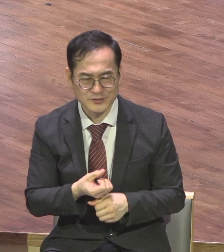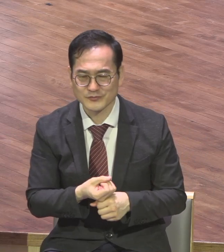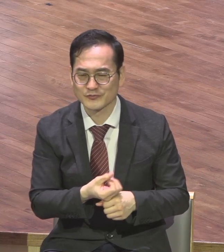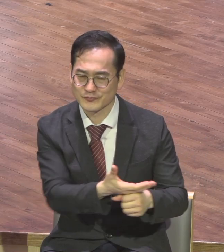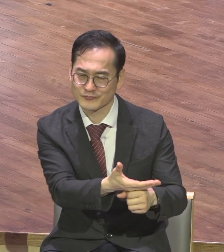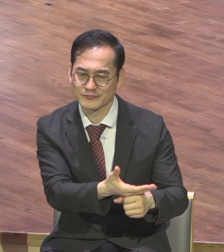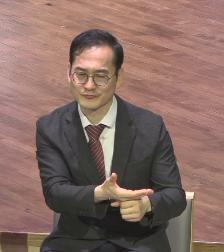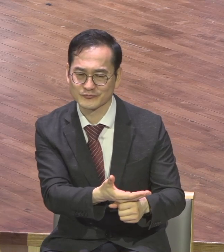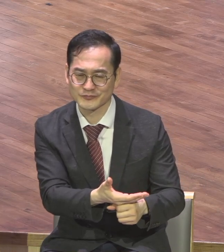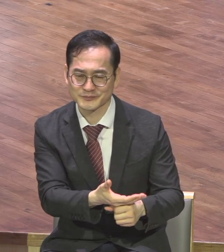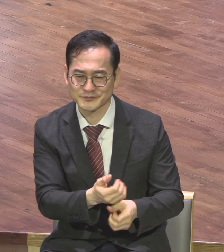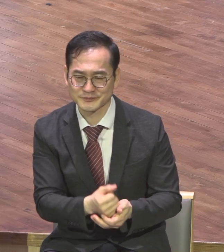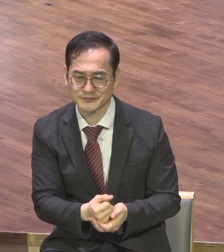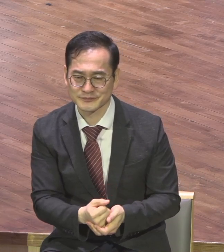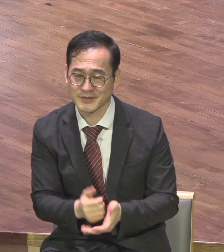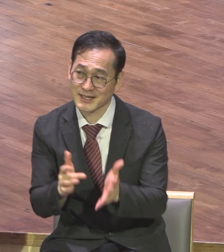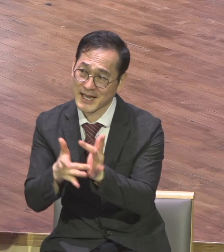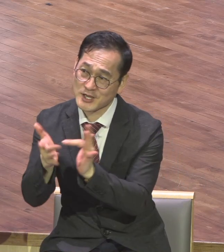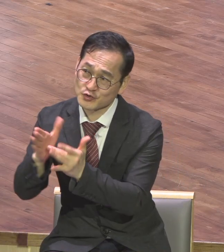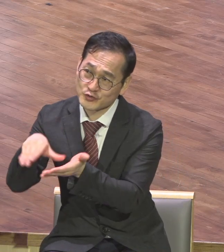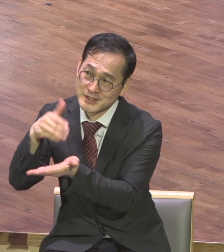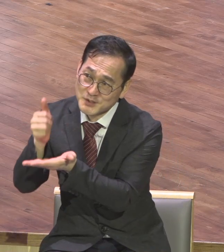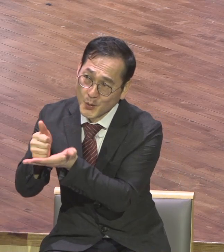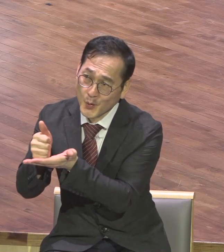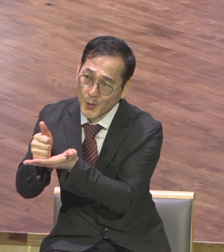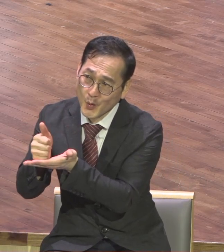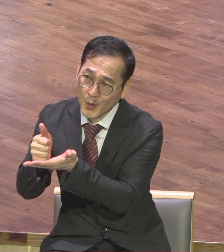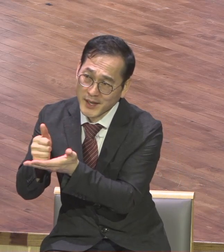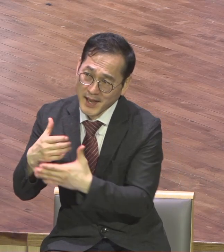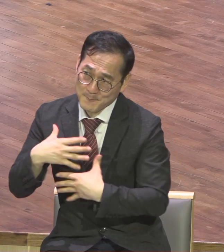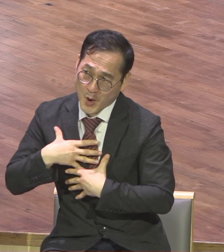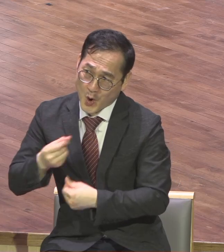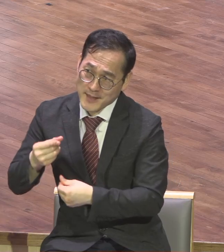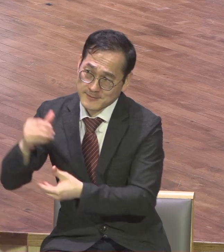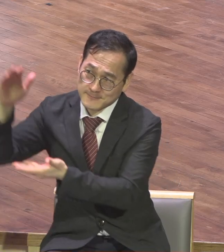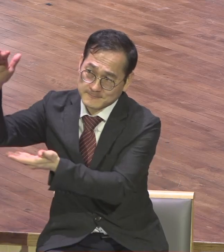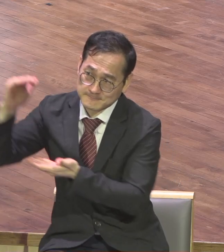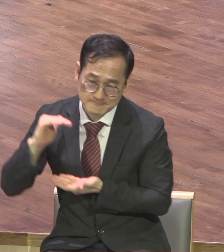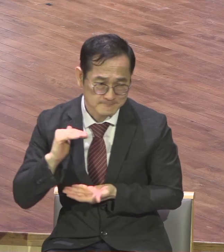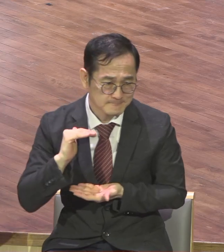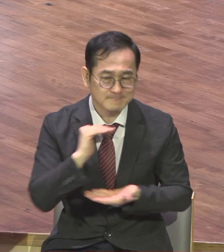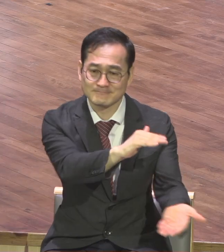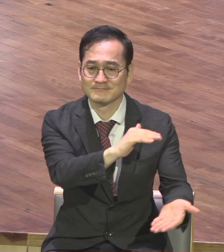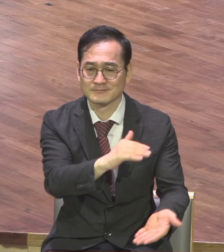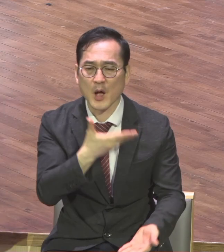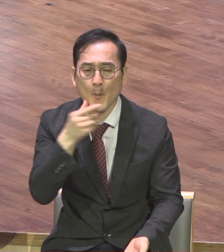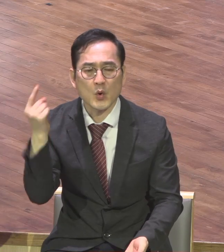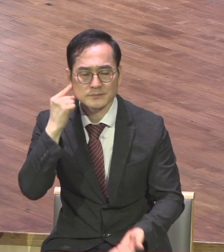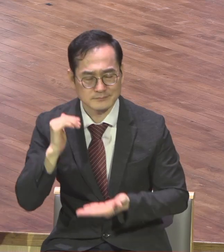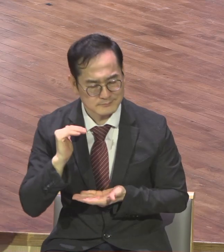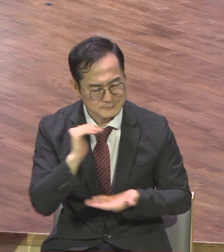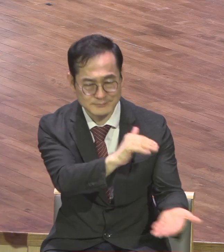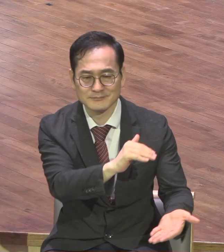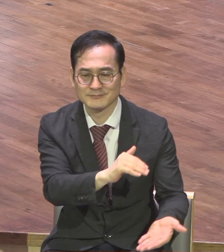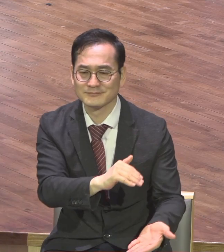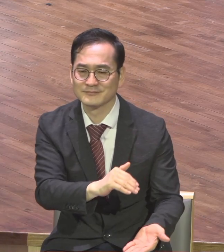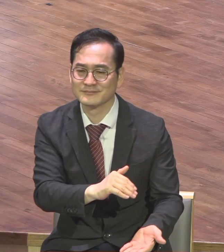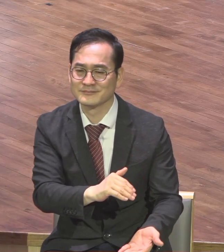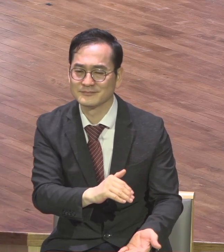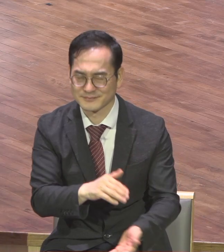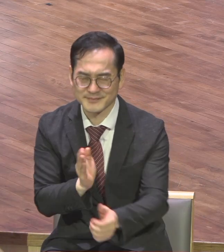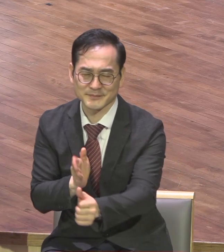선물해야지. 내게 오신 그리스도의 이 평안을 내가 전해야지. 그것이